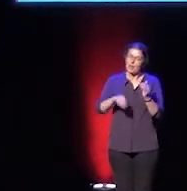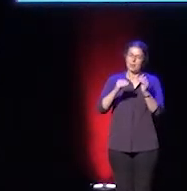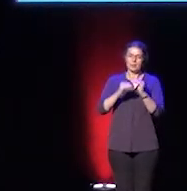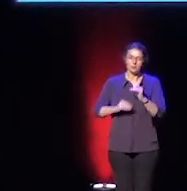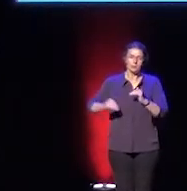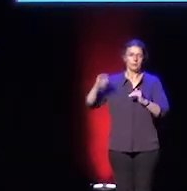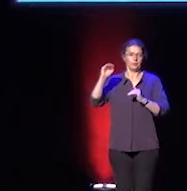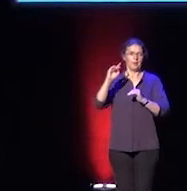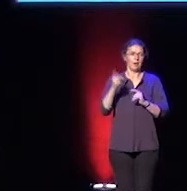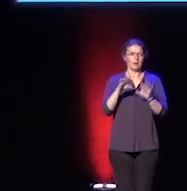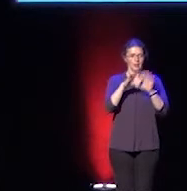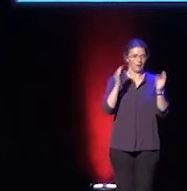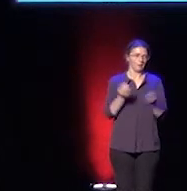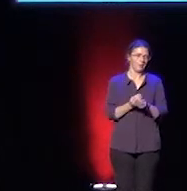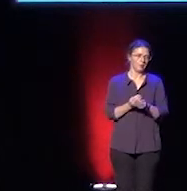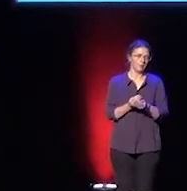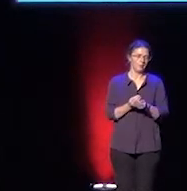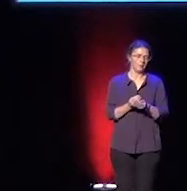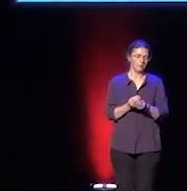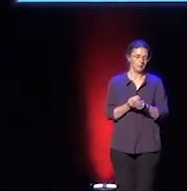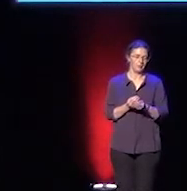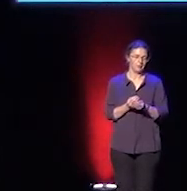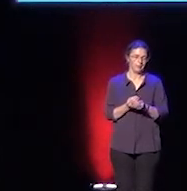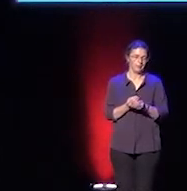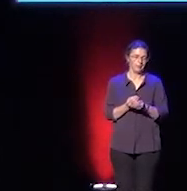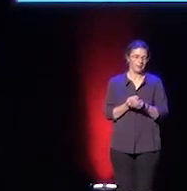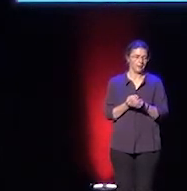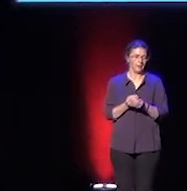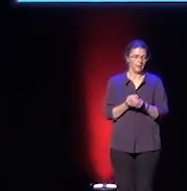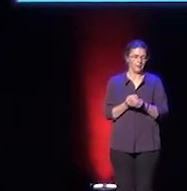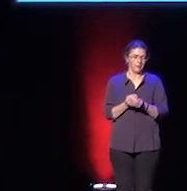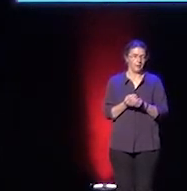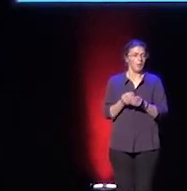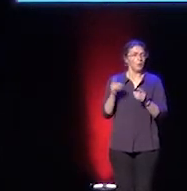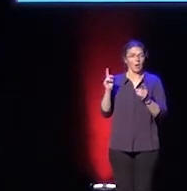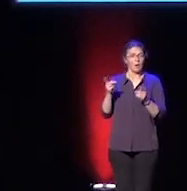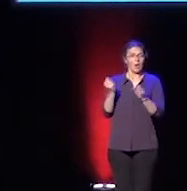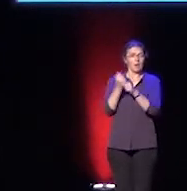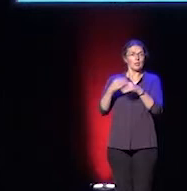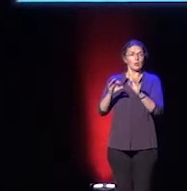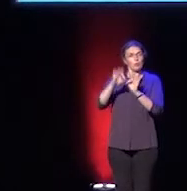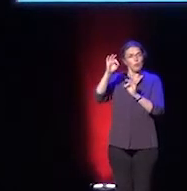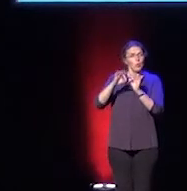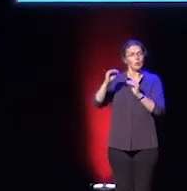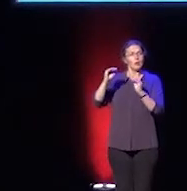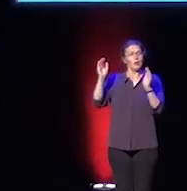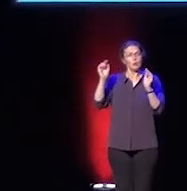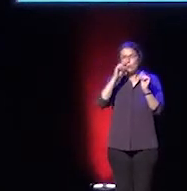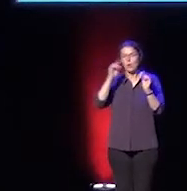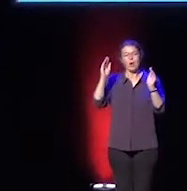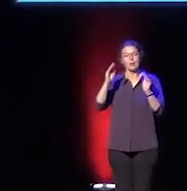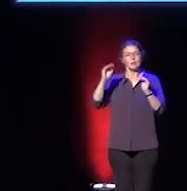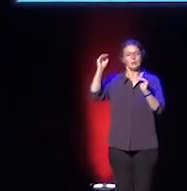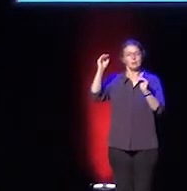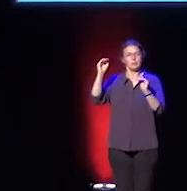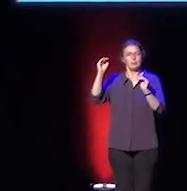höher als die allgemeine und sie sinkt wesentlich langsamer als die allgemeine. Das ist ein